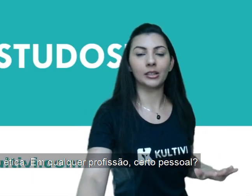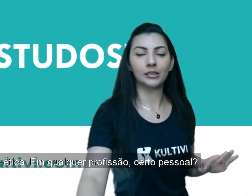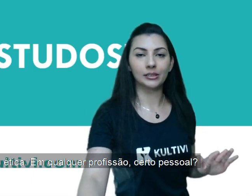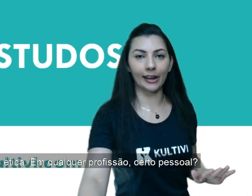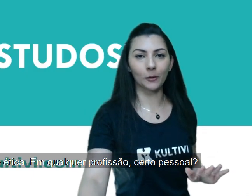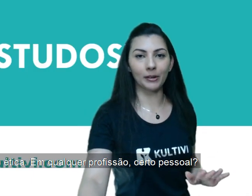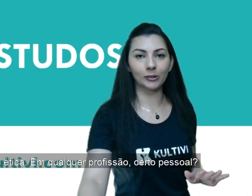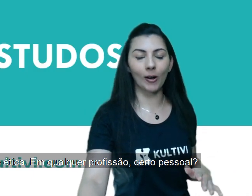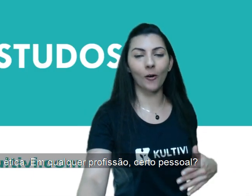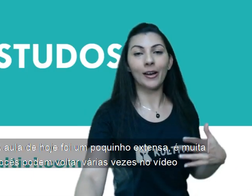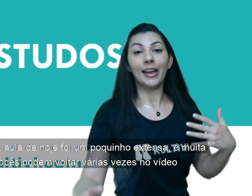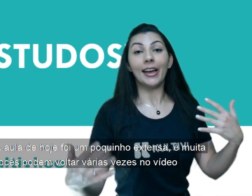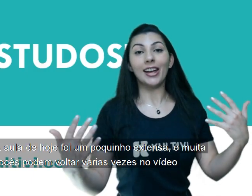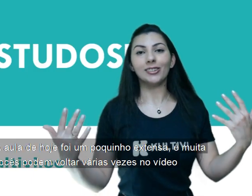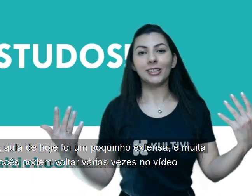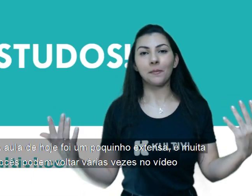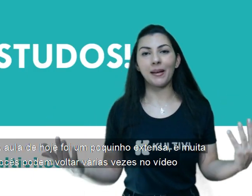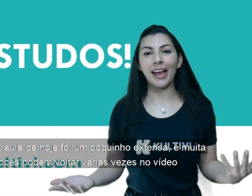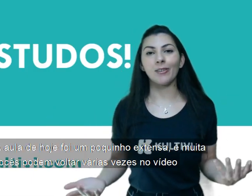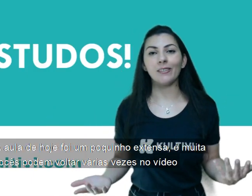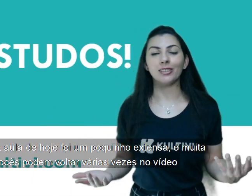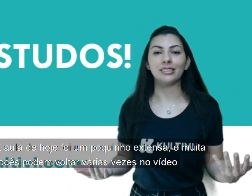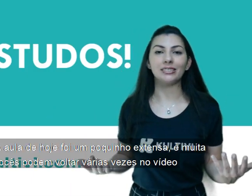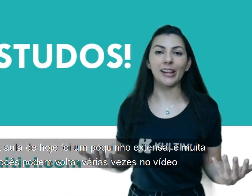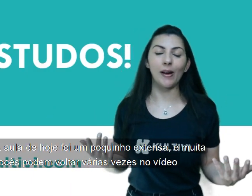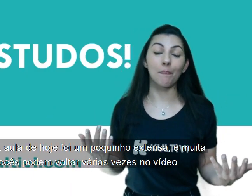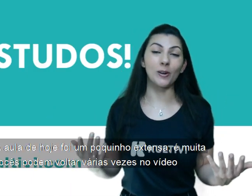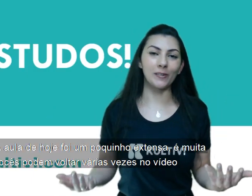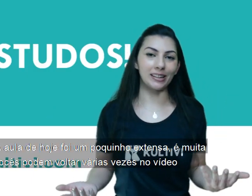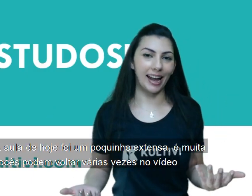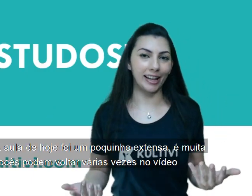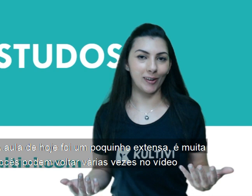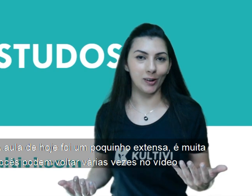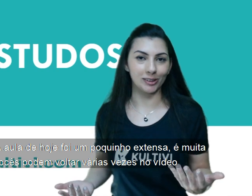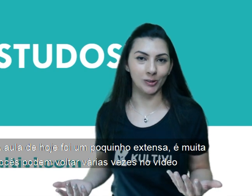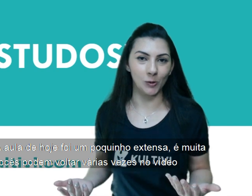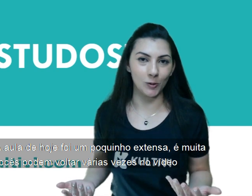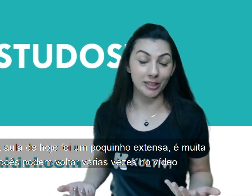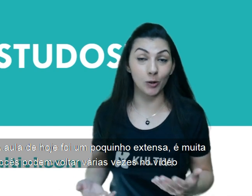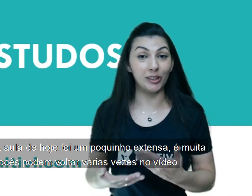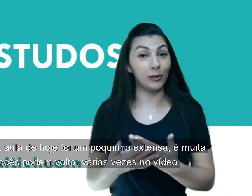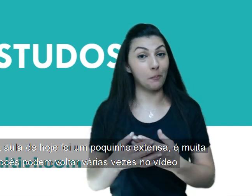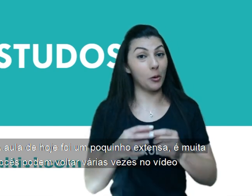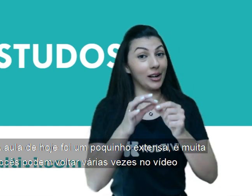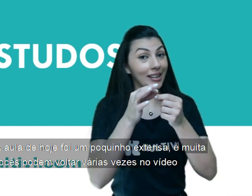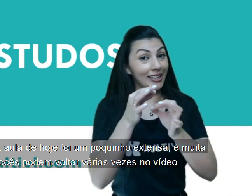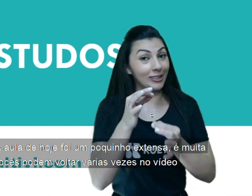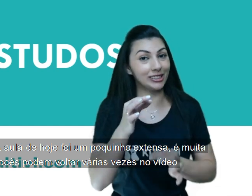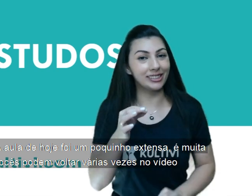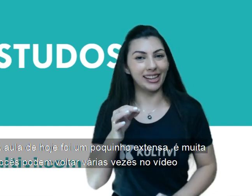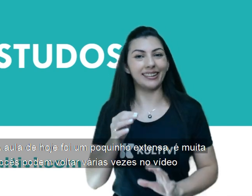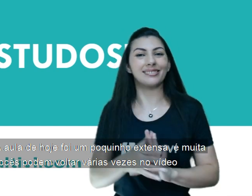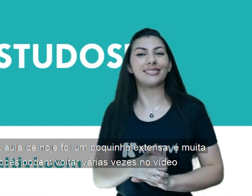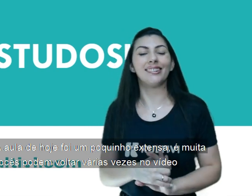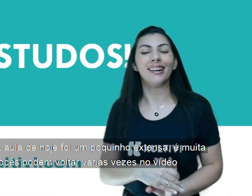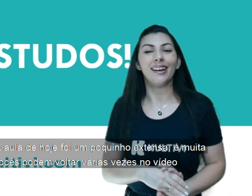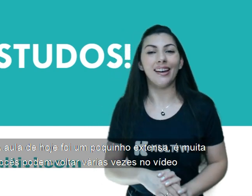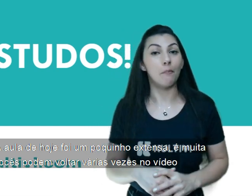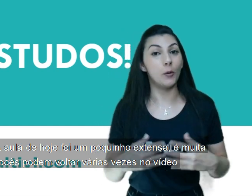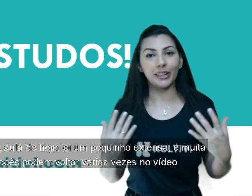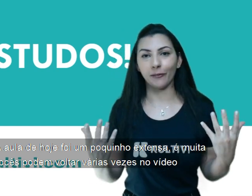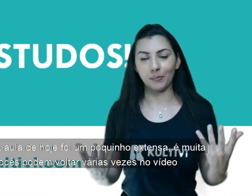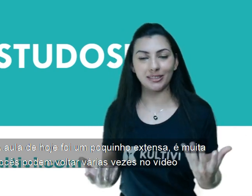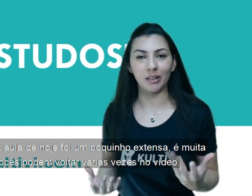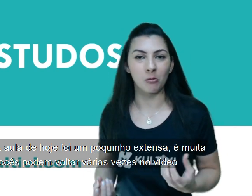profissão. Certo, pessoal? Eu espero que vocês tenham aproveitado a aula de hoje. Hoje foi um pouquinho extensa,